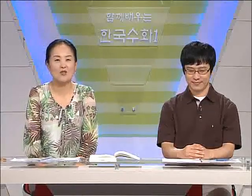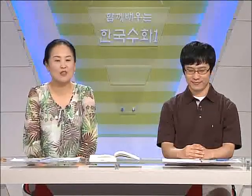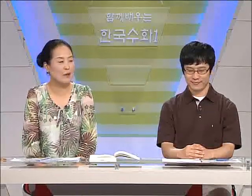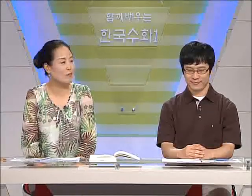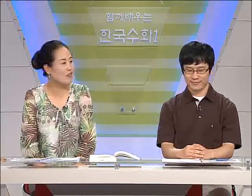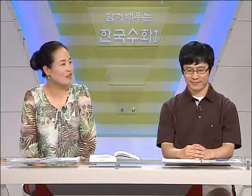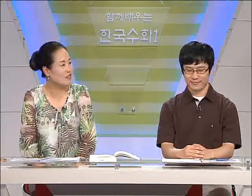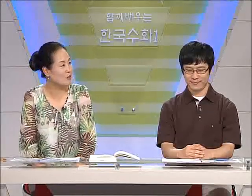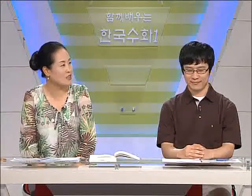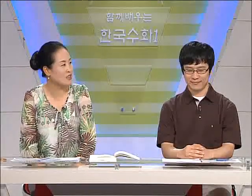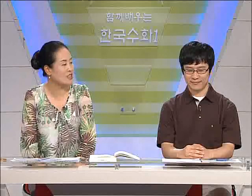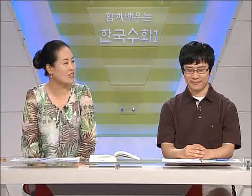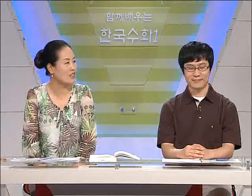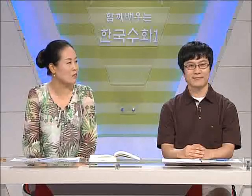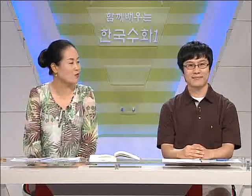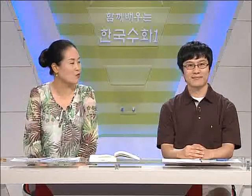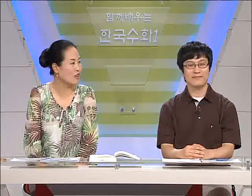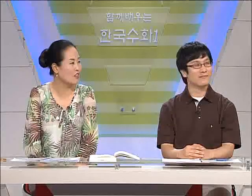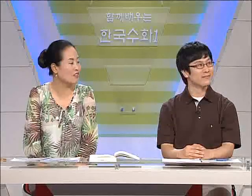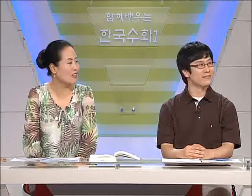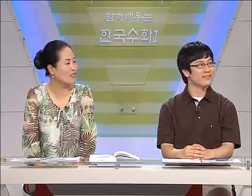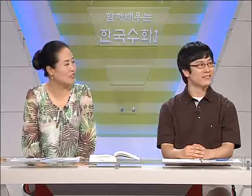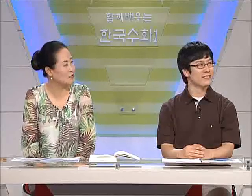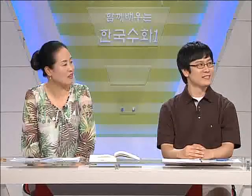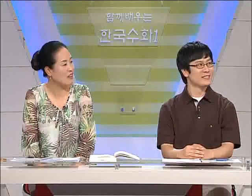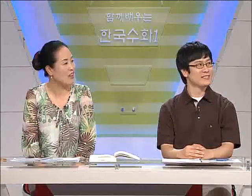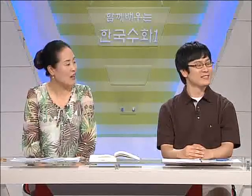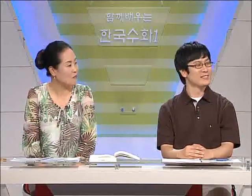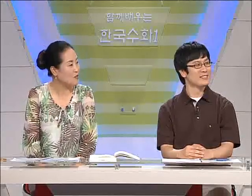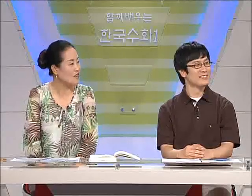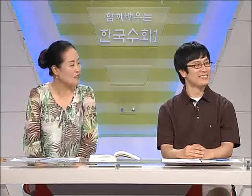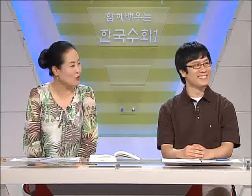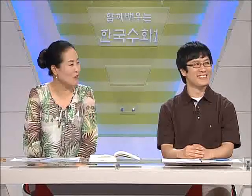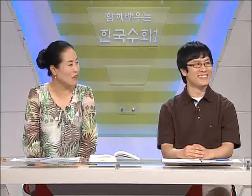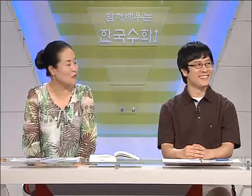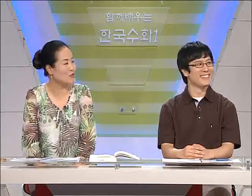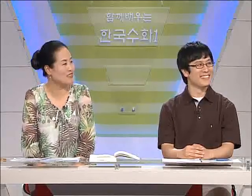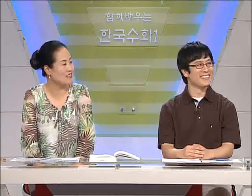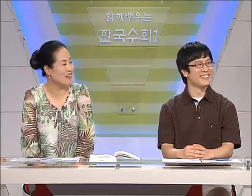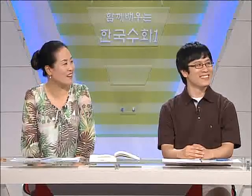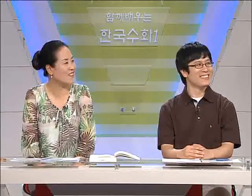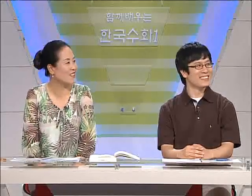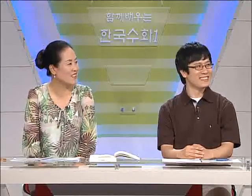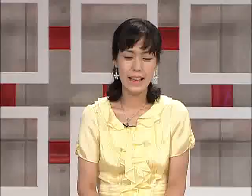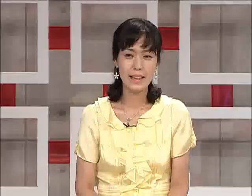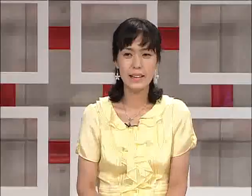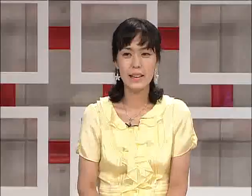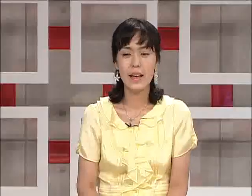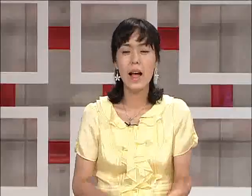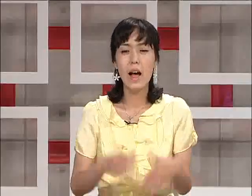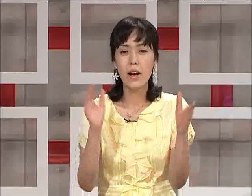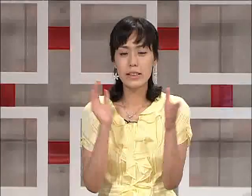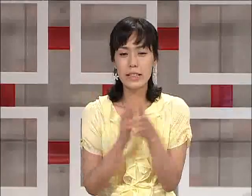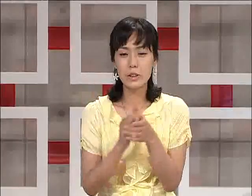우리 남경희 씨 혹시 지난 시간에 배운 수화 기억나는 거 있으면 한 문장 정도만 해볼 수 있을까요? 네.